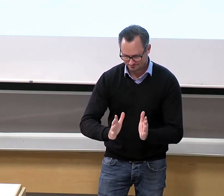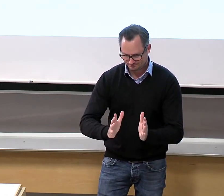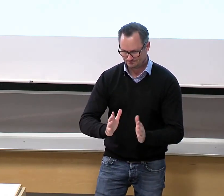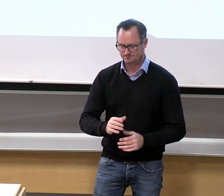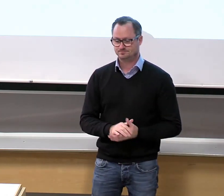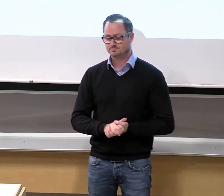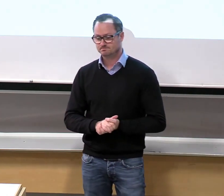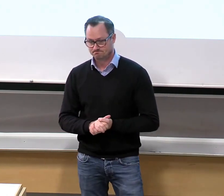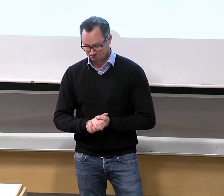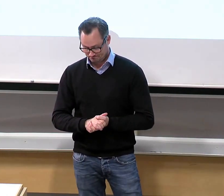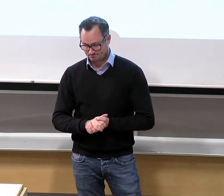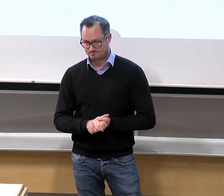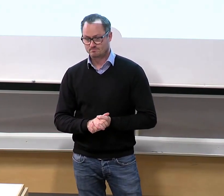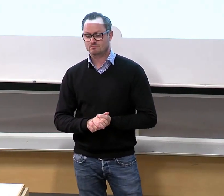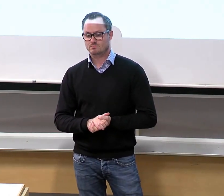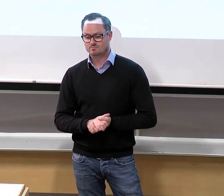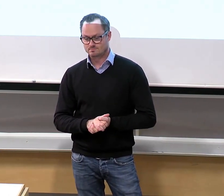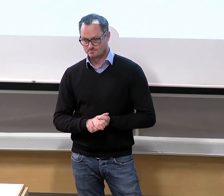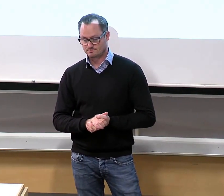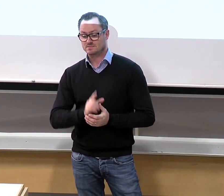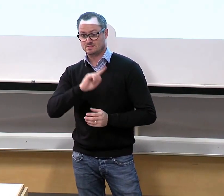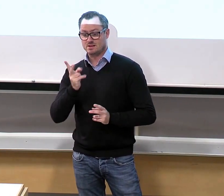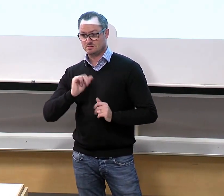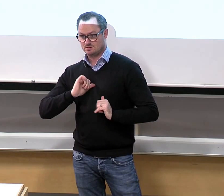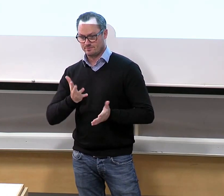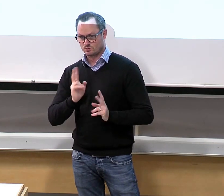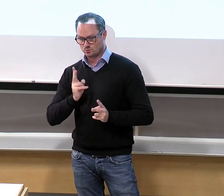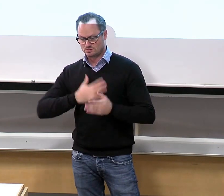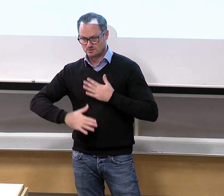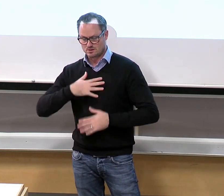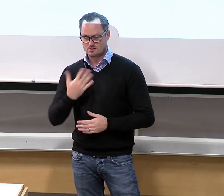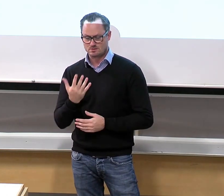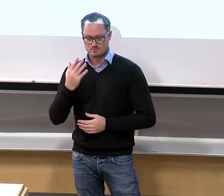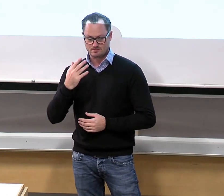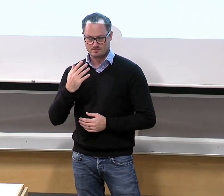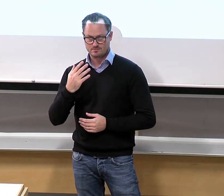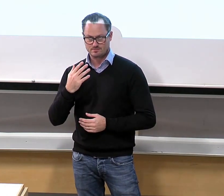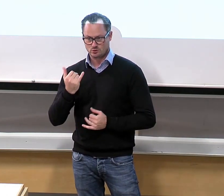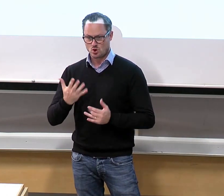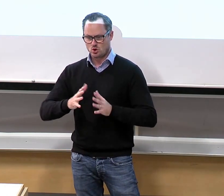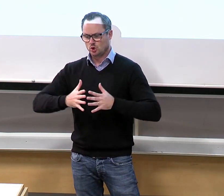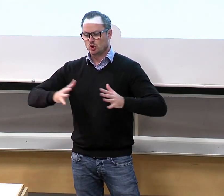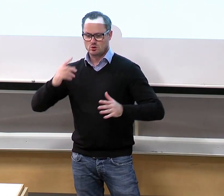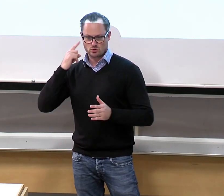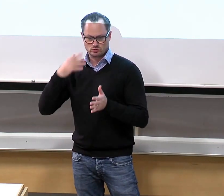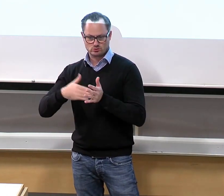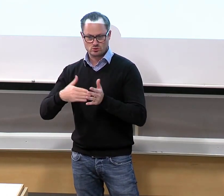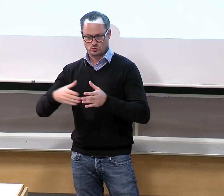är nyfiken på hur de tillgodogör sig svenska, hur de lär sig svenska. Och sen är det också självklart intressant